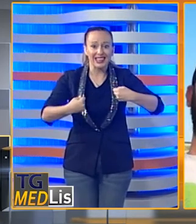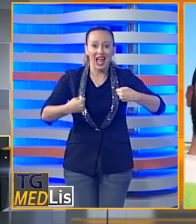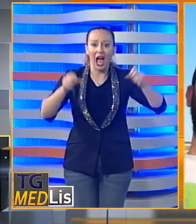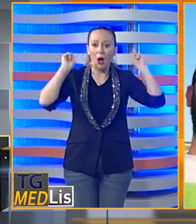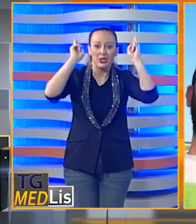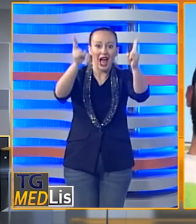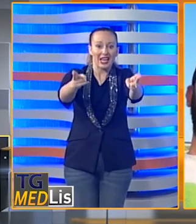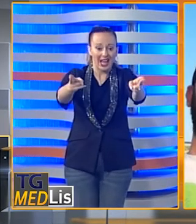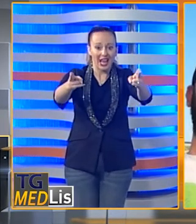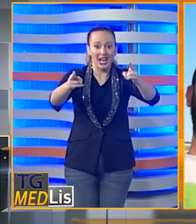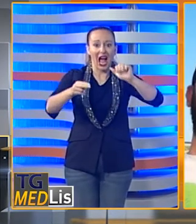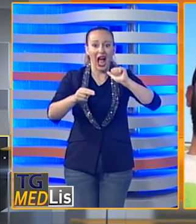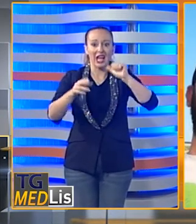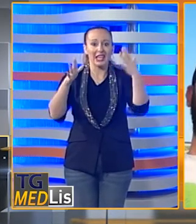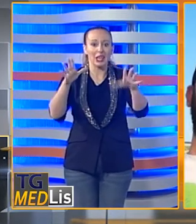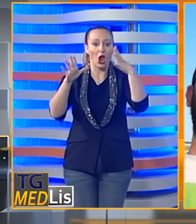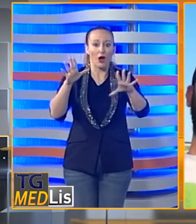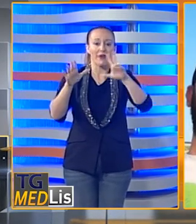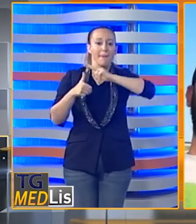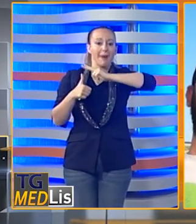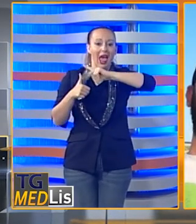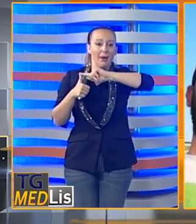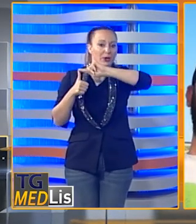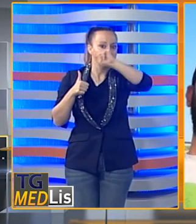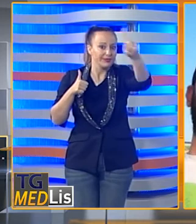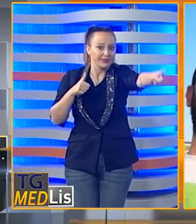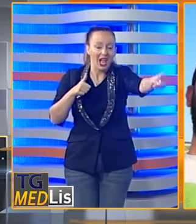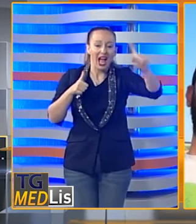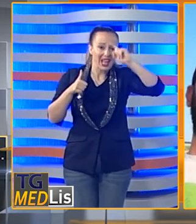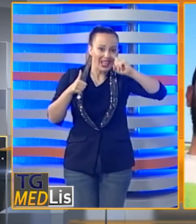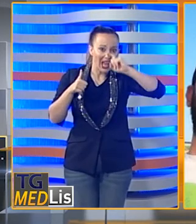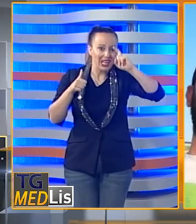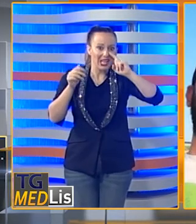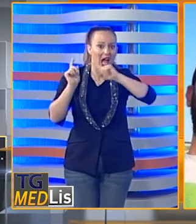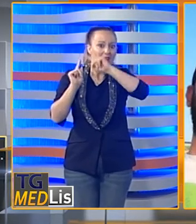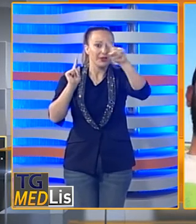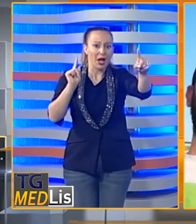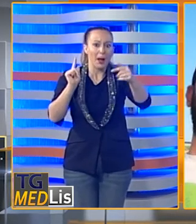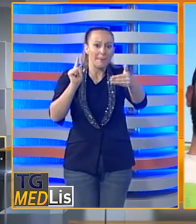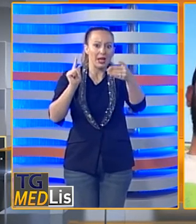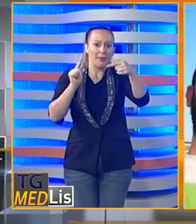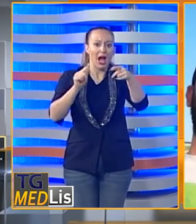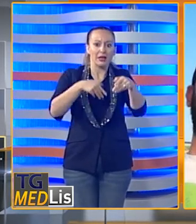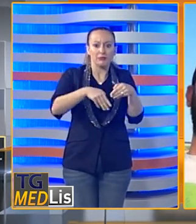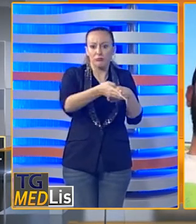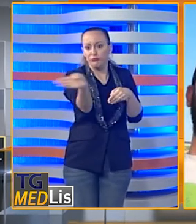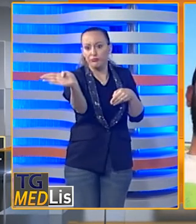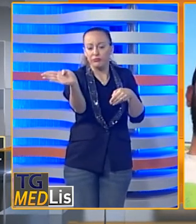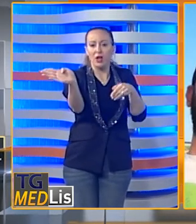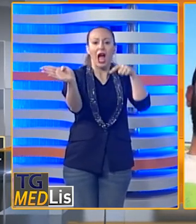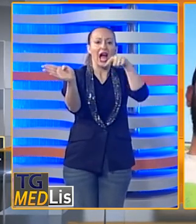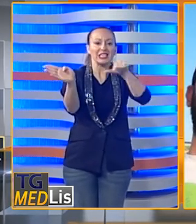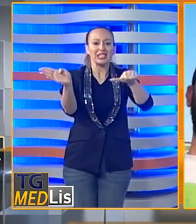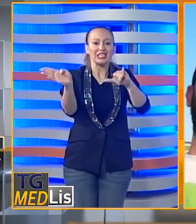Tragico incidente sull'autostrada A19 Palermo-Catania, nei pressi dello svincolo di